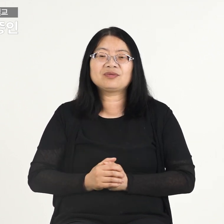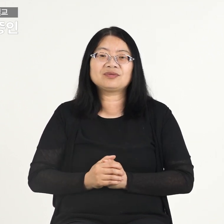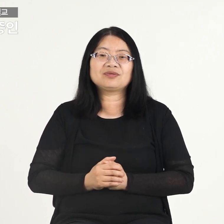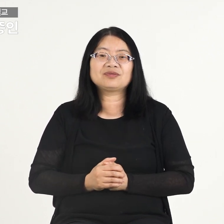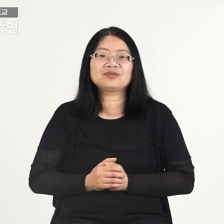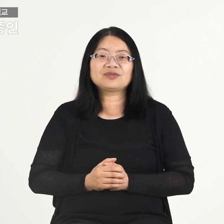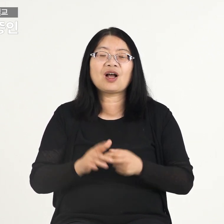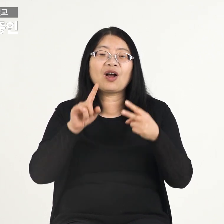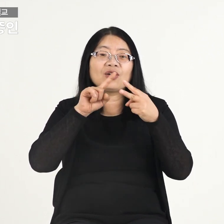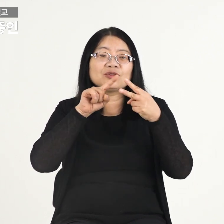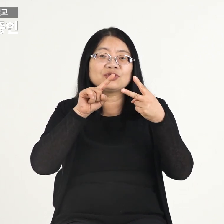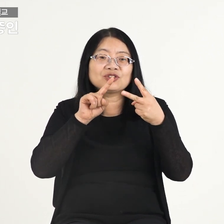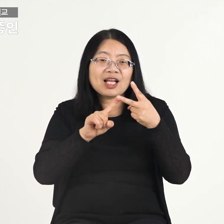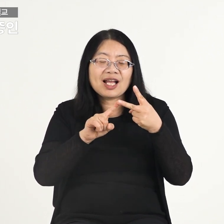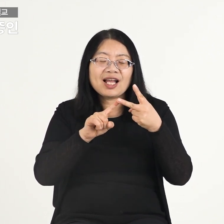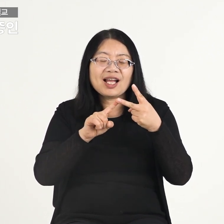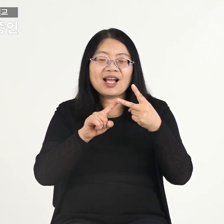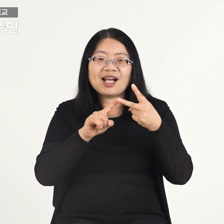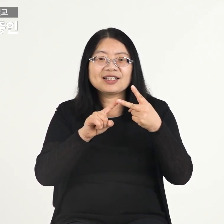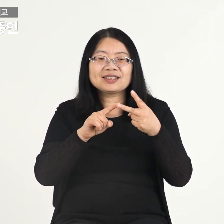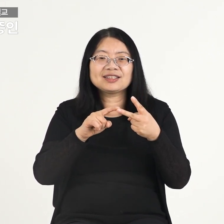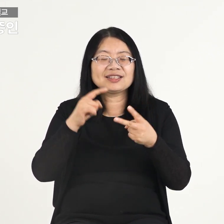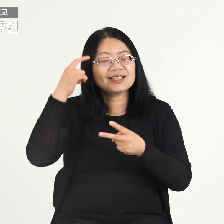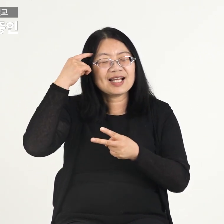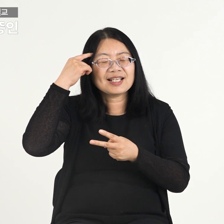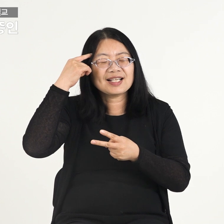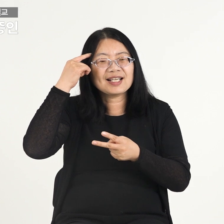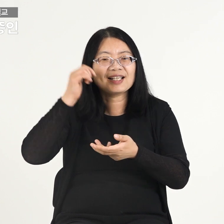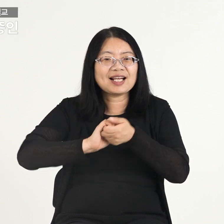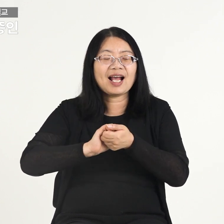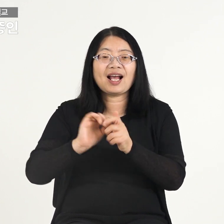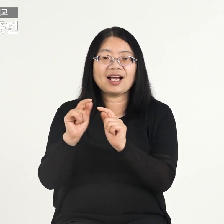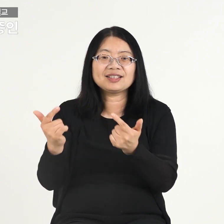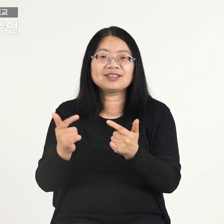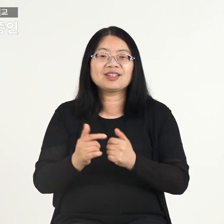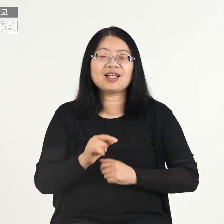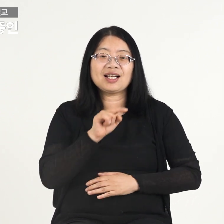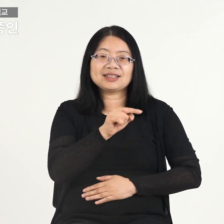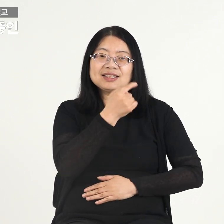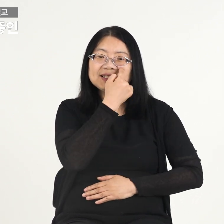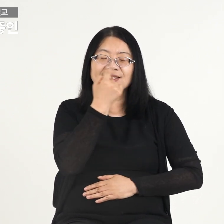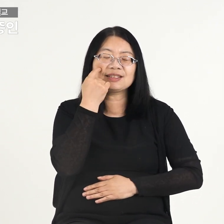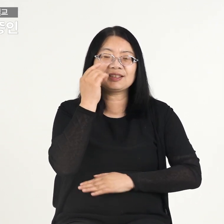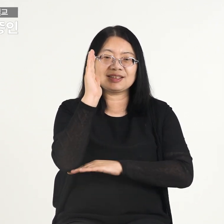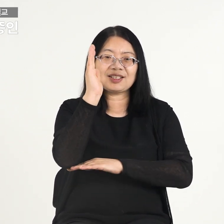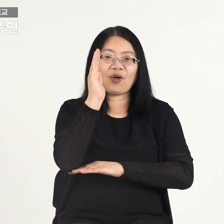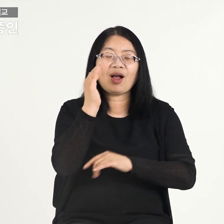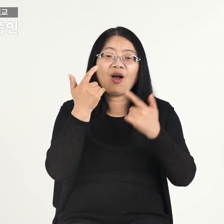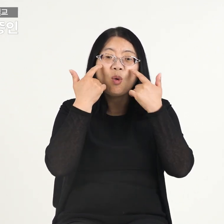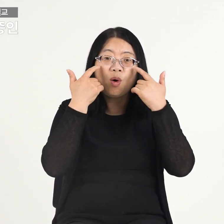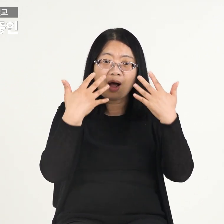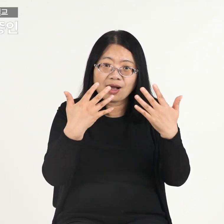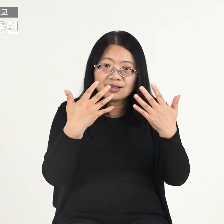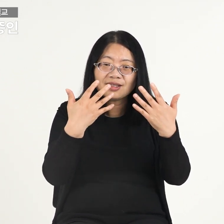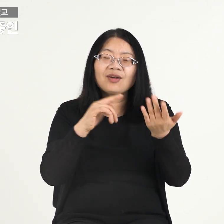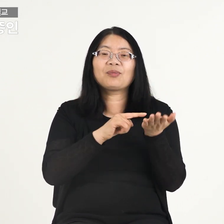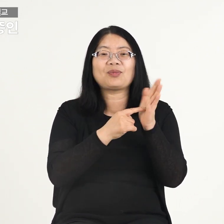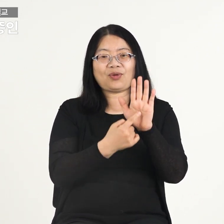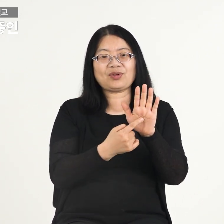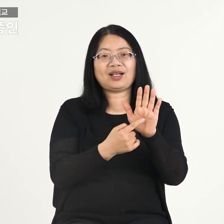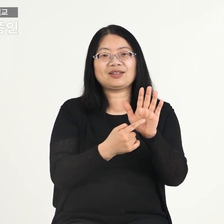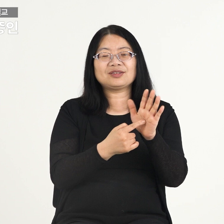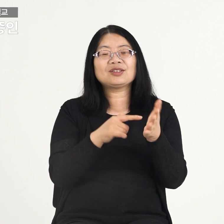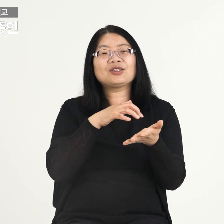두 개라는 물리적인 개념이 아니라 그 증언의 확실성을 담보하는 상징적인 수입니다.